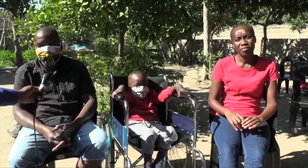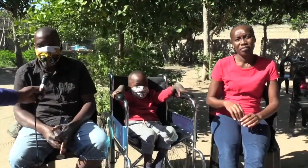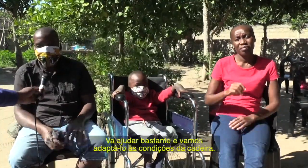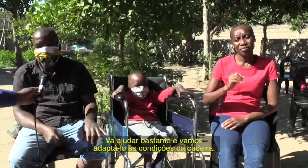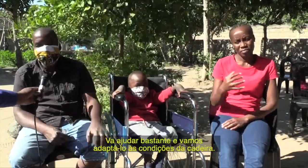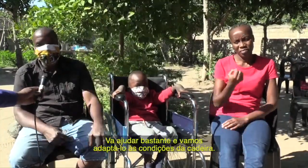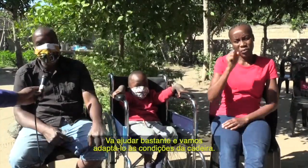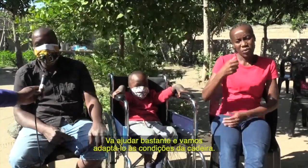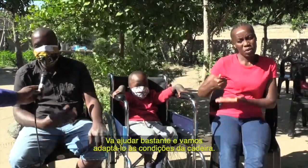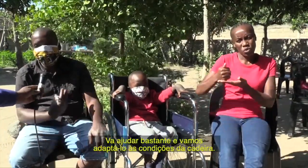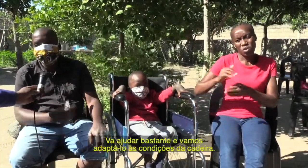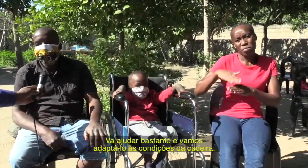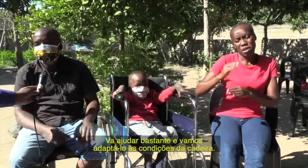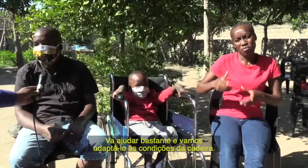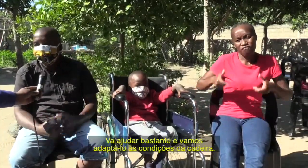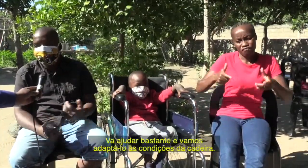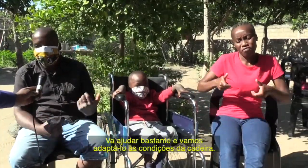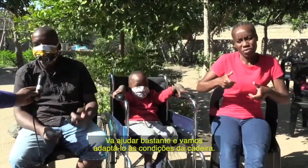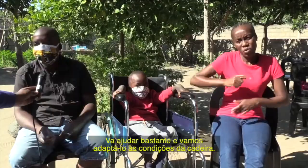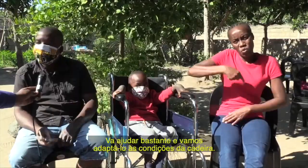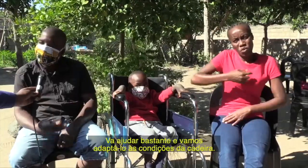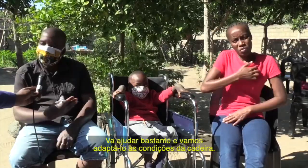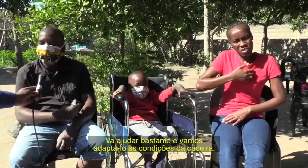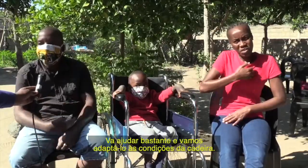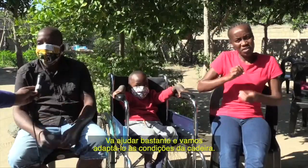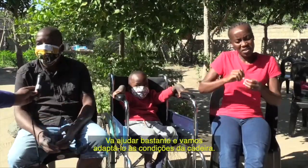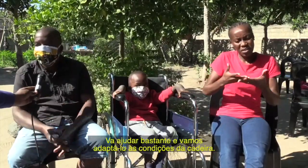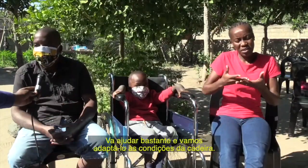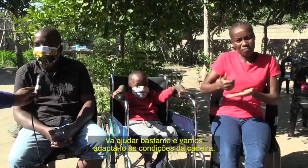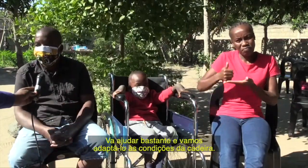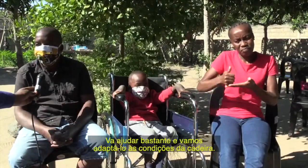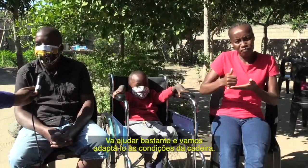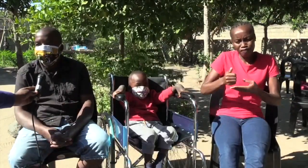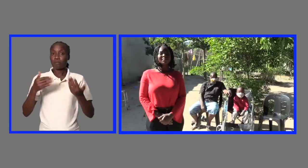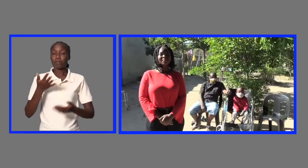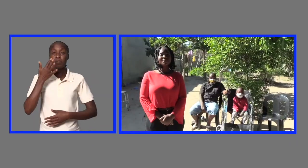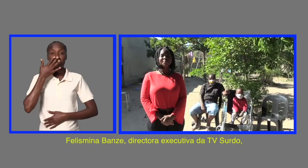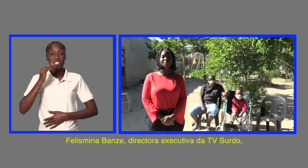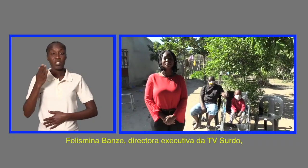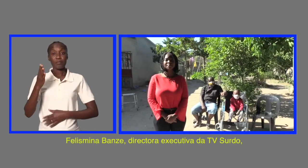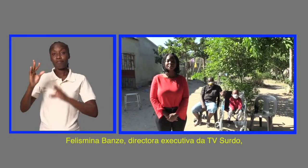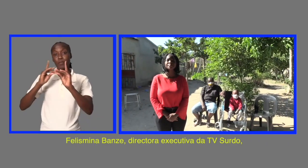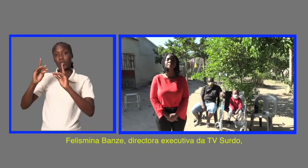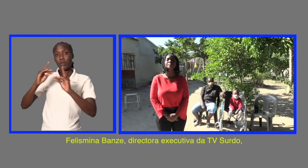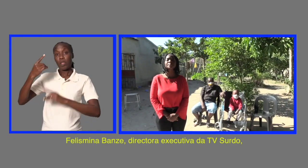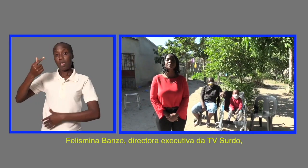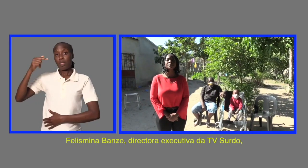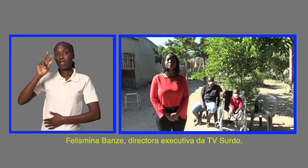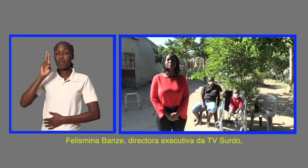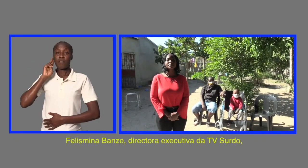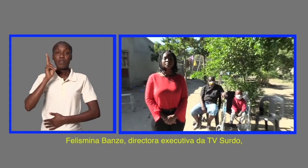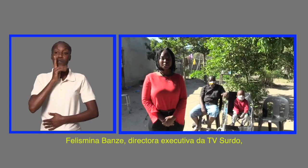Vai ajudar bastante e vamos tentar também adaptar a ele as condições da carinha. Felizmina Banzi, diretora